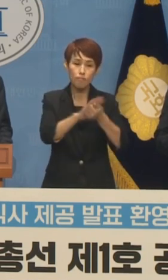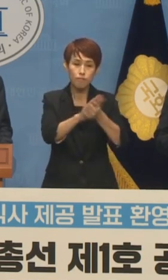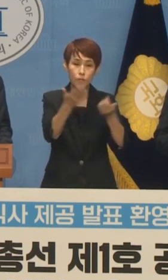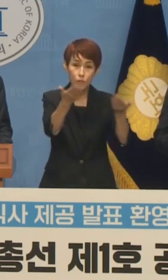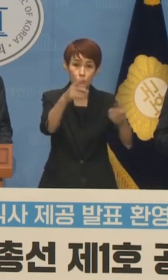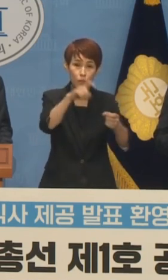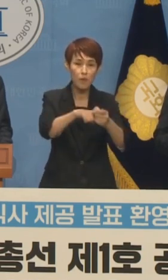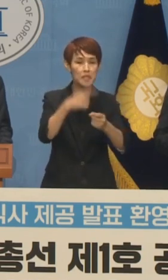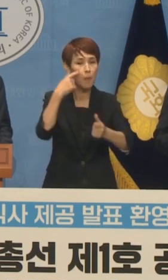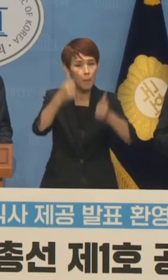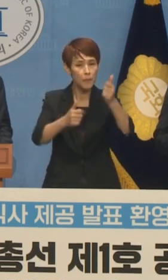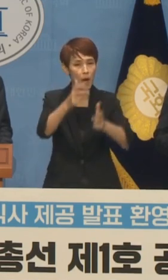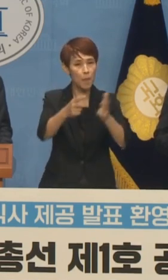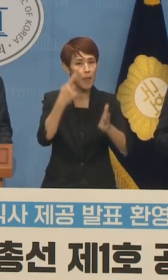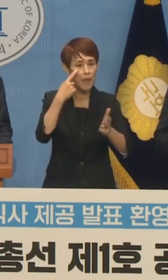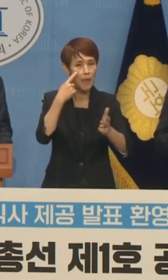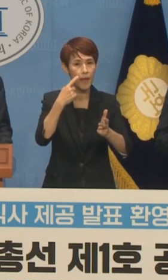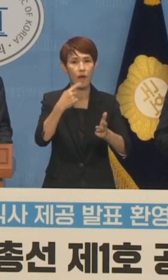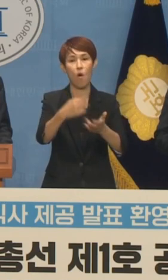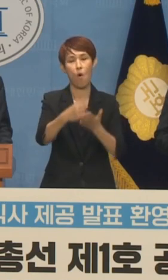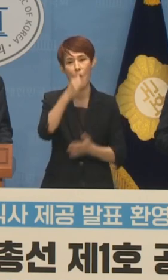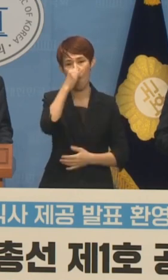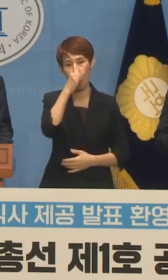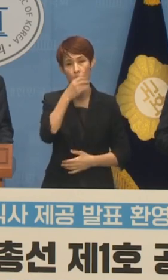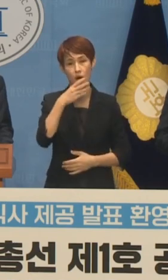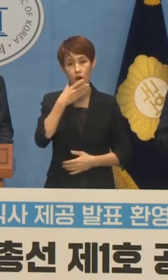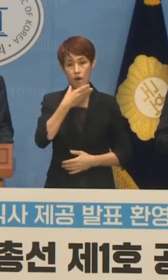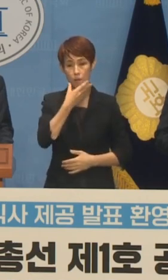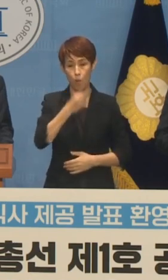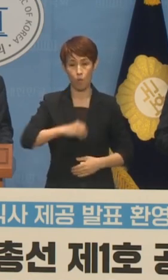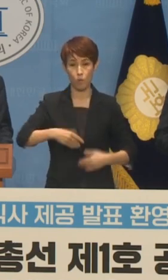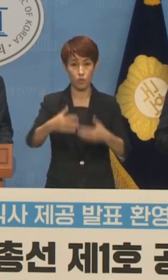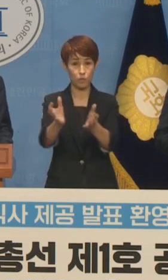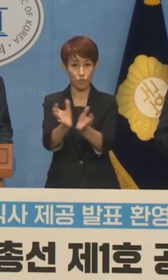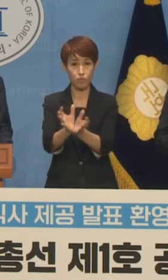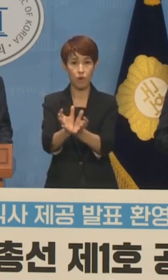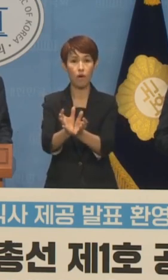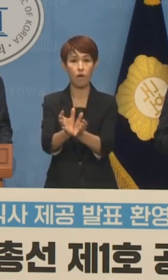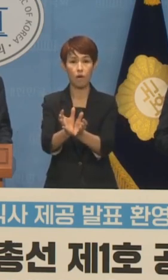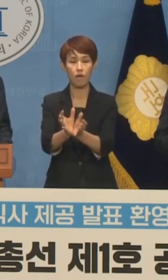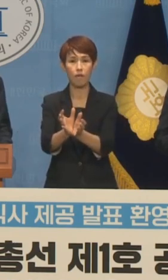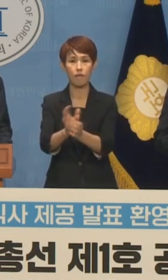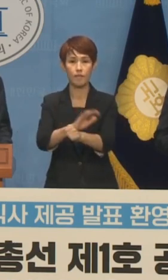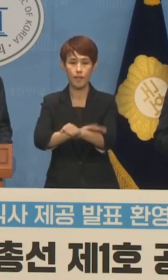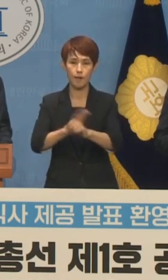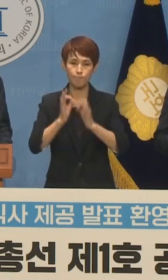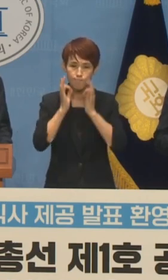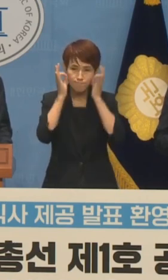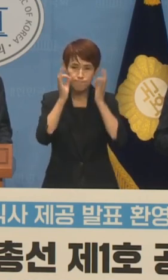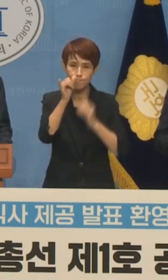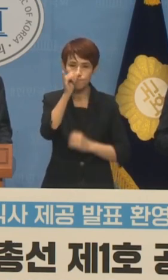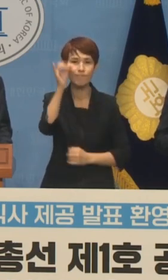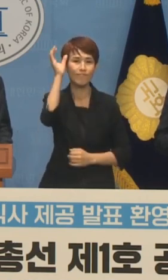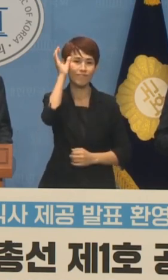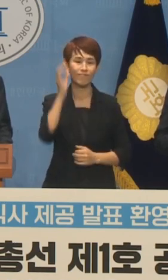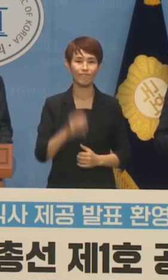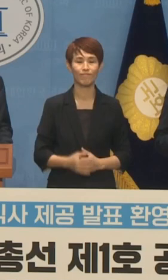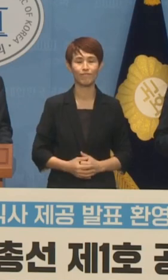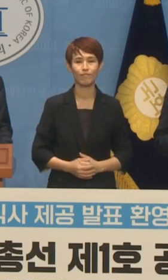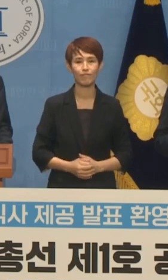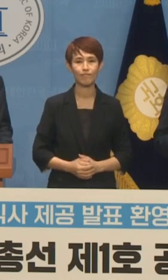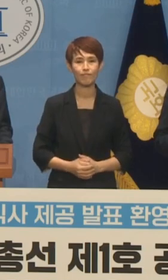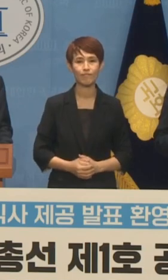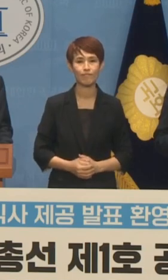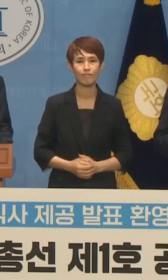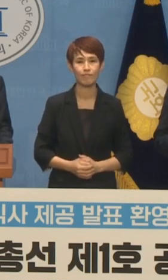보겠다라는 보건복지부 제안도 있습니다. 이 지점에 대해서는 보건복지부가 자율적으로 적극적인 추진을 할 걸로 기대를 하고 있습니다.